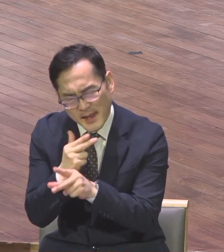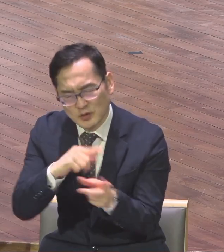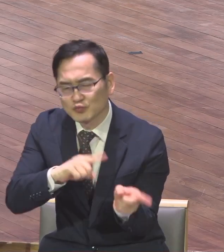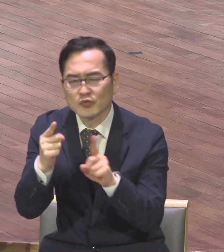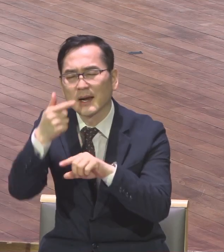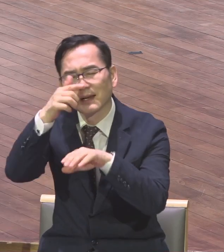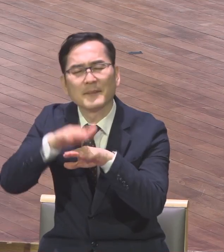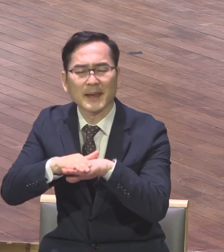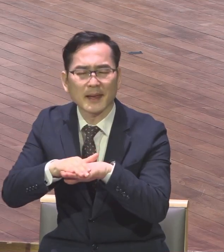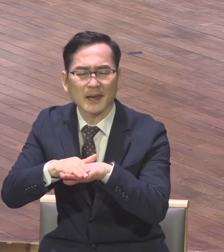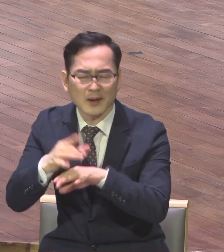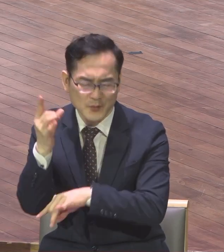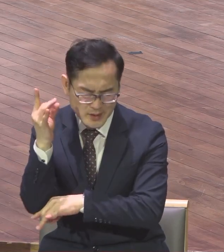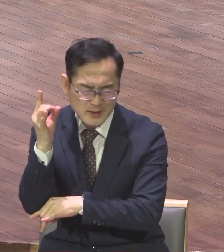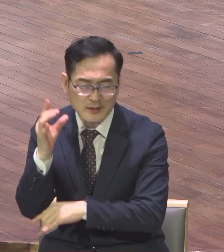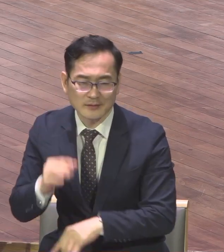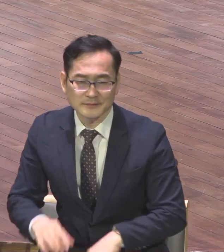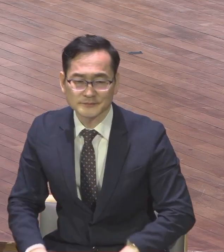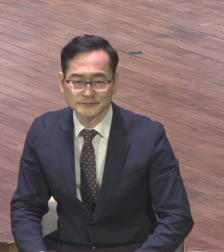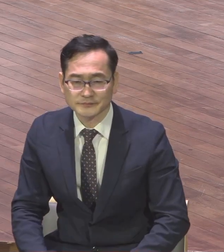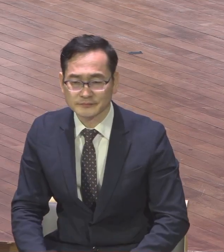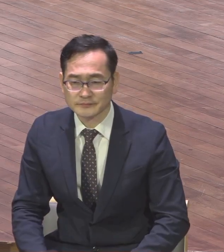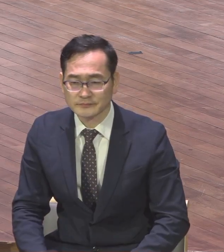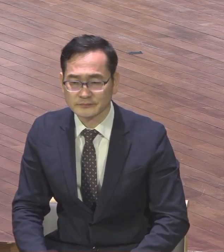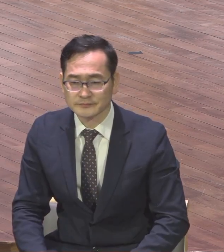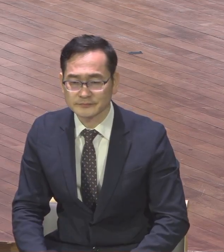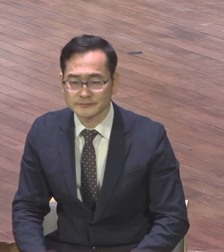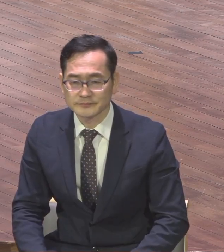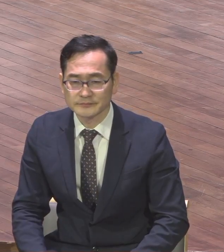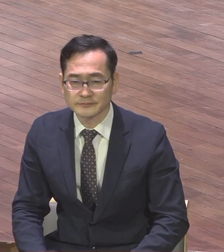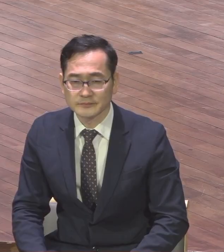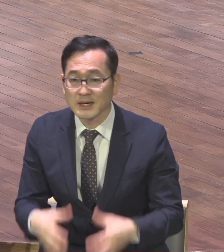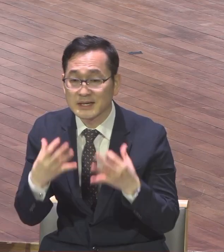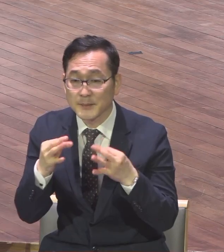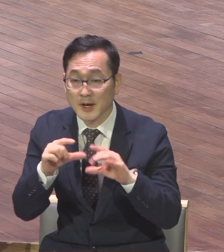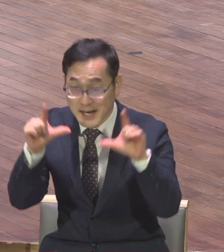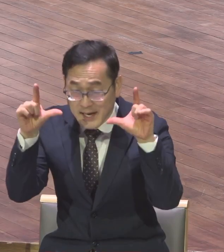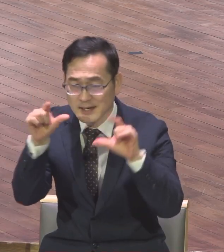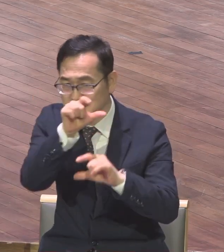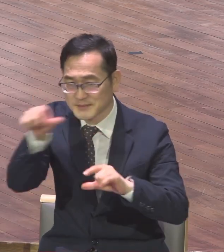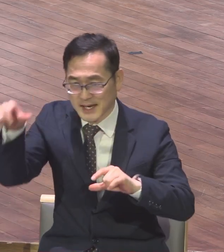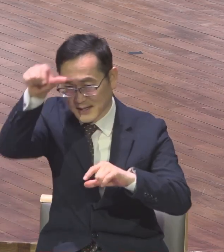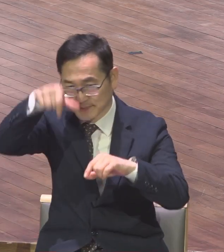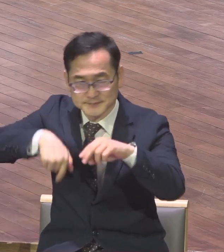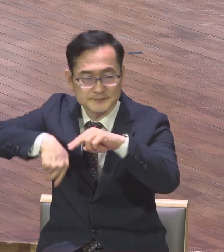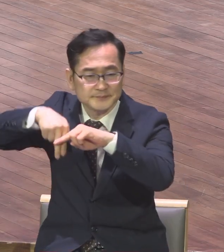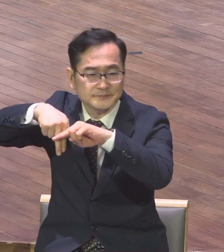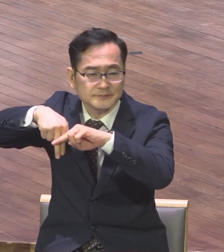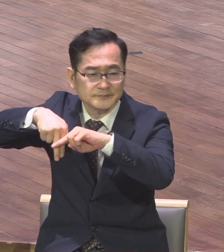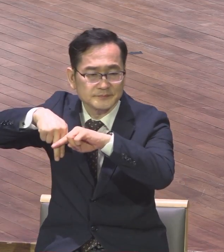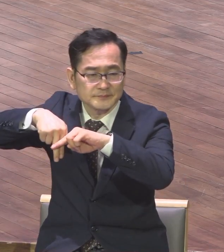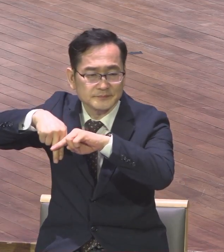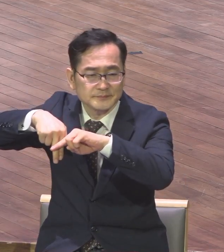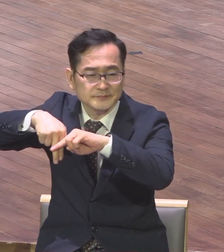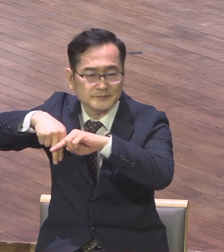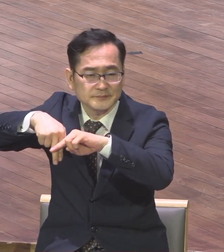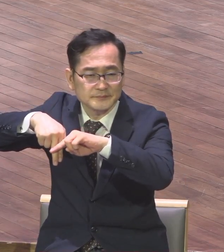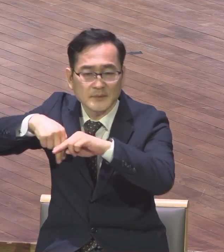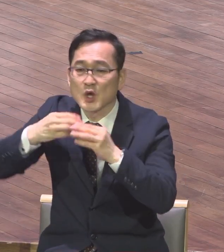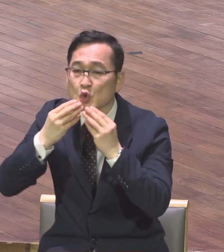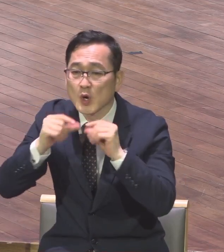부활주의를 지금 우리가 기념하고 있습니다. 금요일에 십자가 달리시고 예수님께서